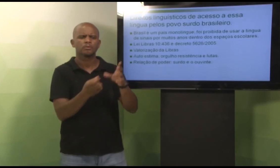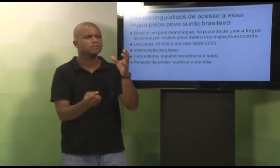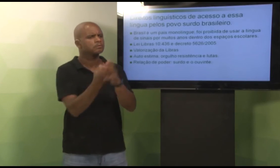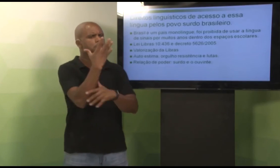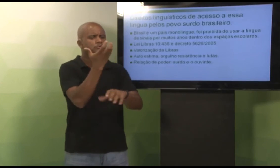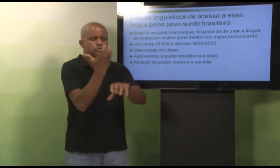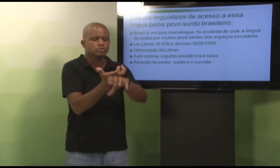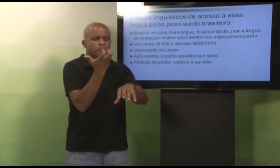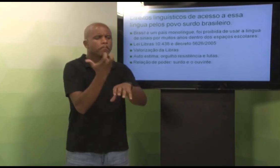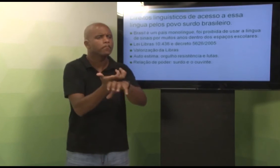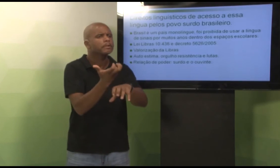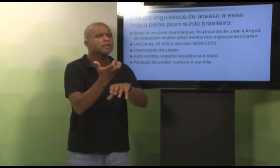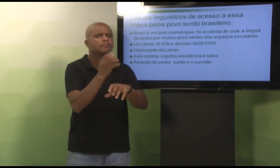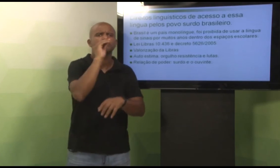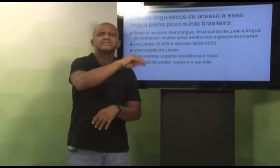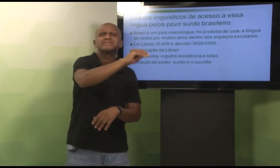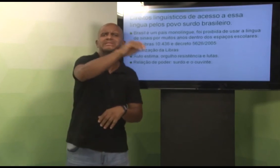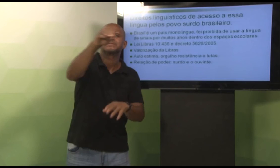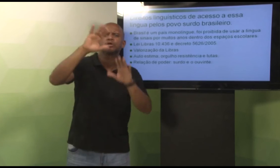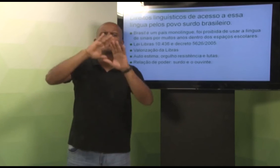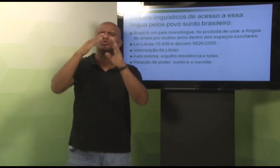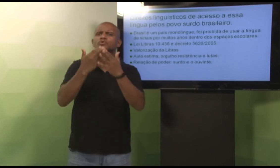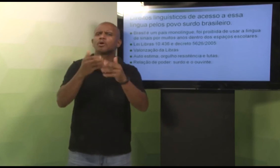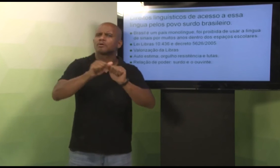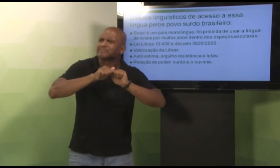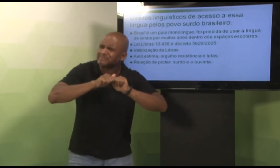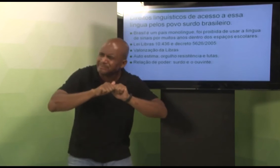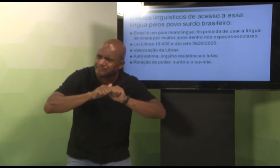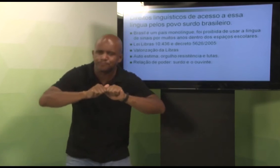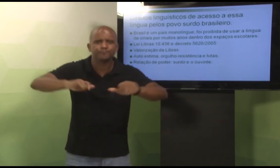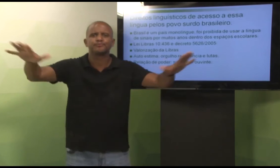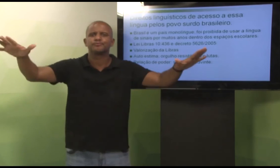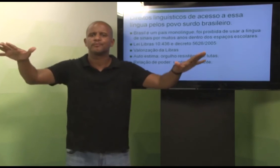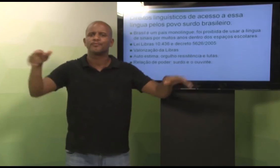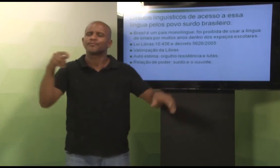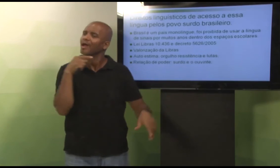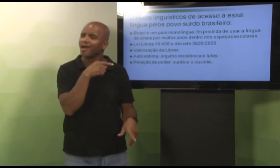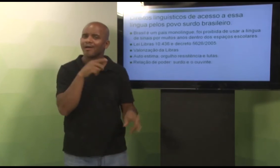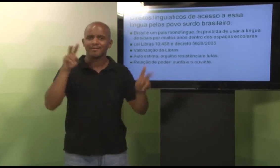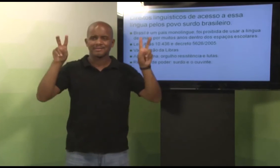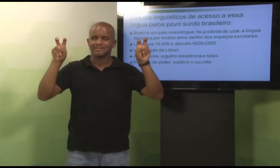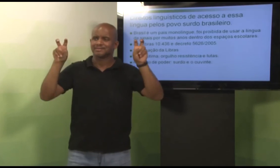a Libras é uma língua. Tem o decreto 5626, que também foi publicado,